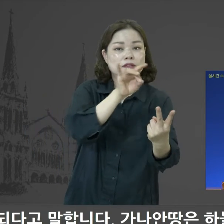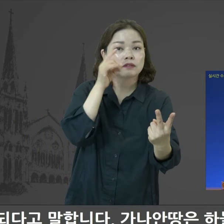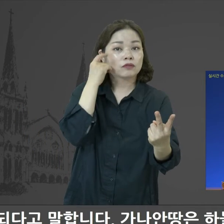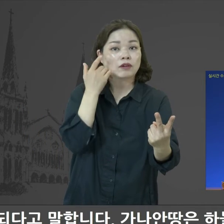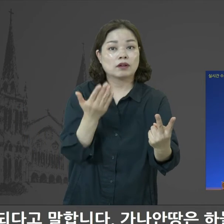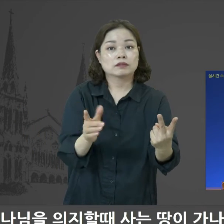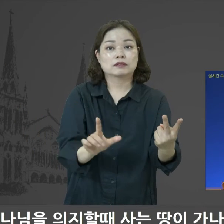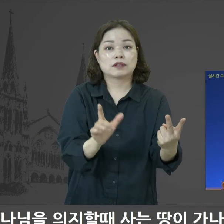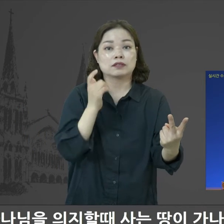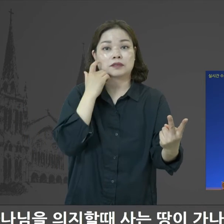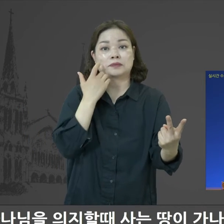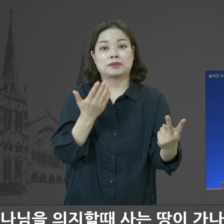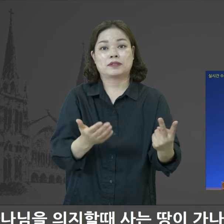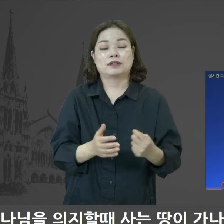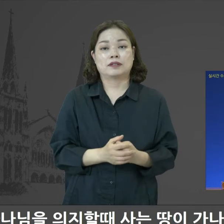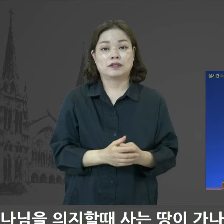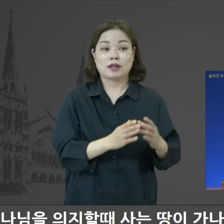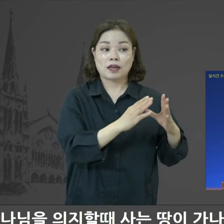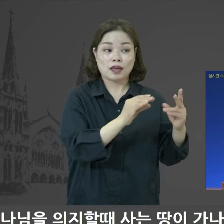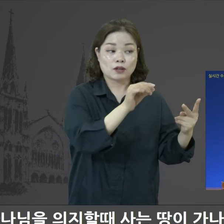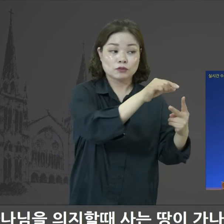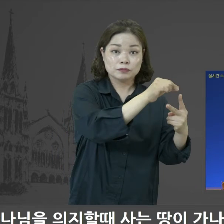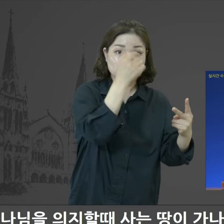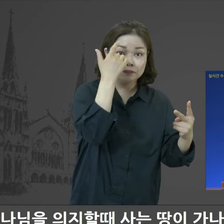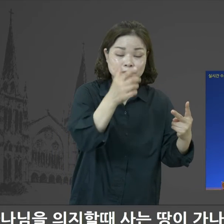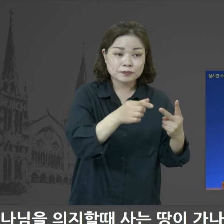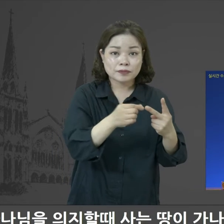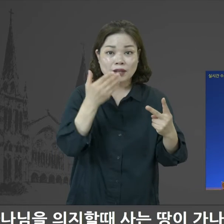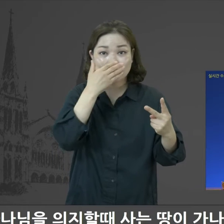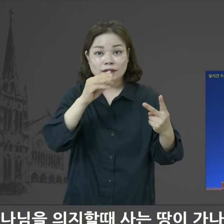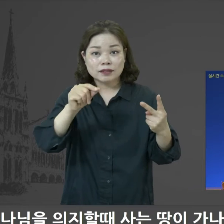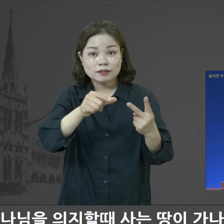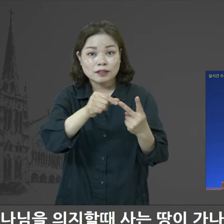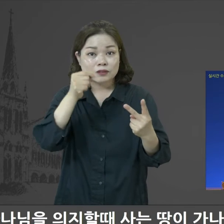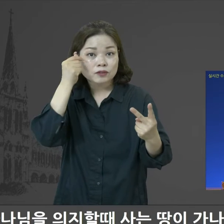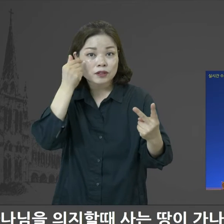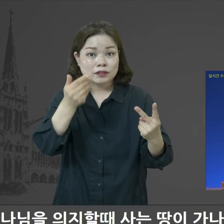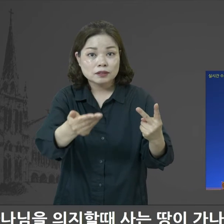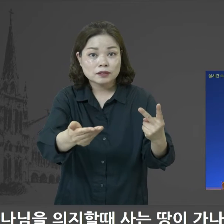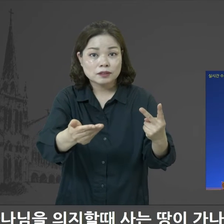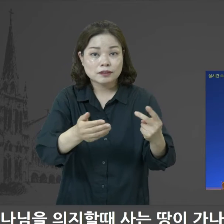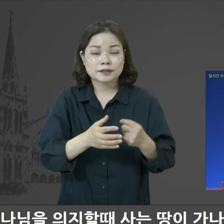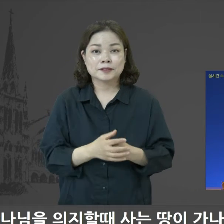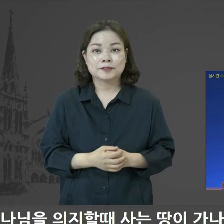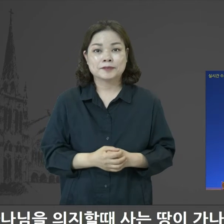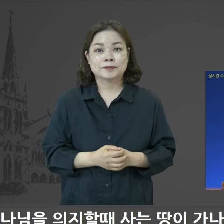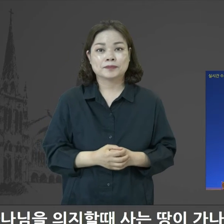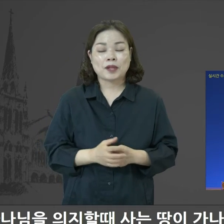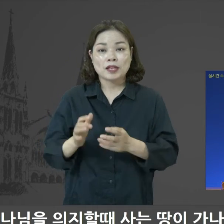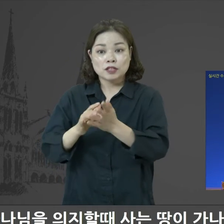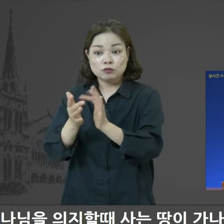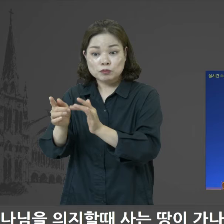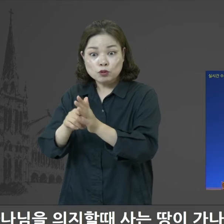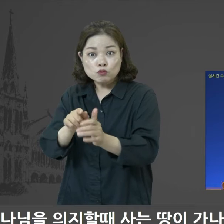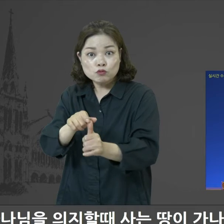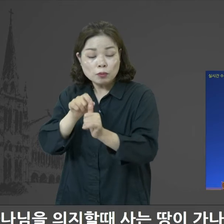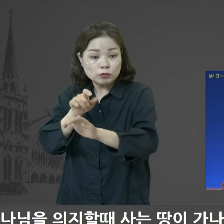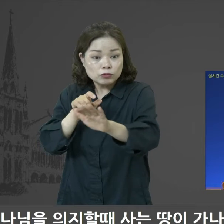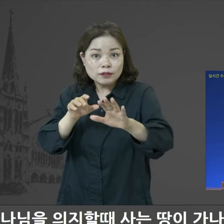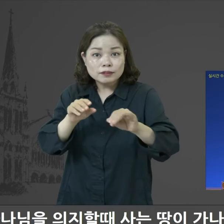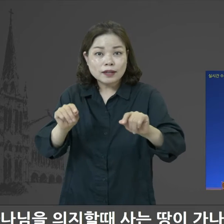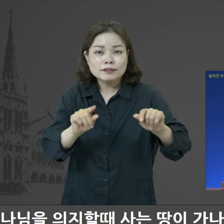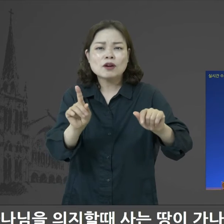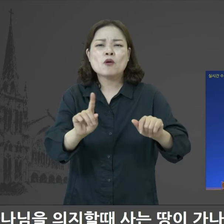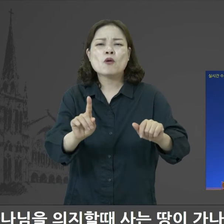싶습니까? 애굽을 선택하시겠습니까? 가나안 땅을 선택하시겠습니까? 예수 믿고 구원받은 우리가 사는 땅은